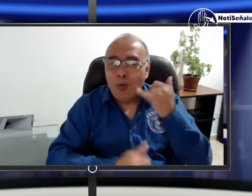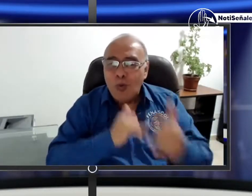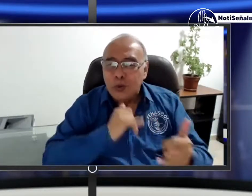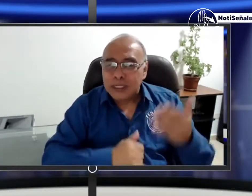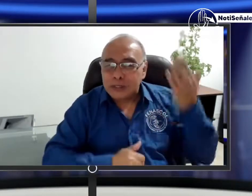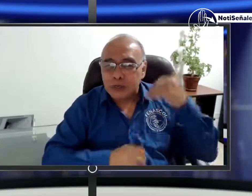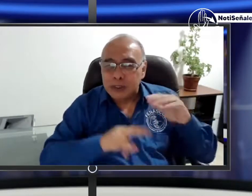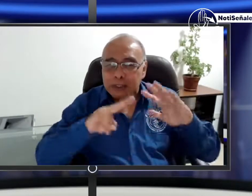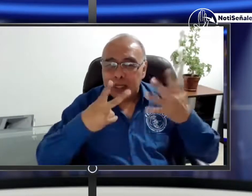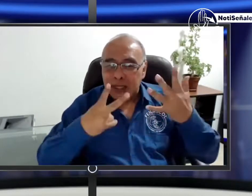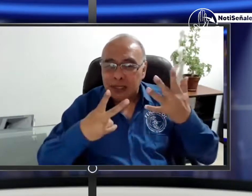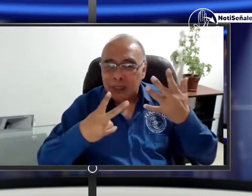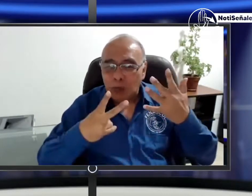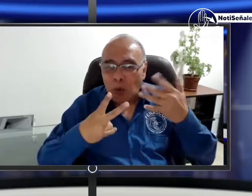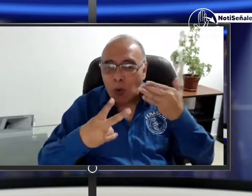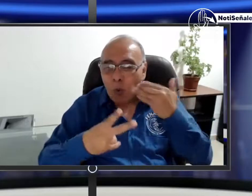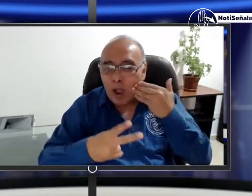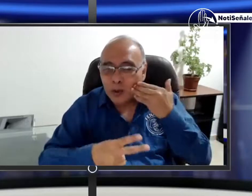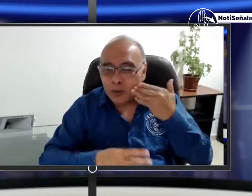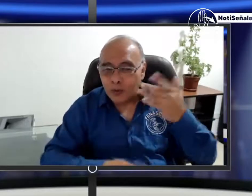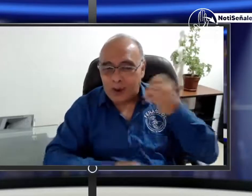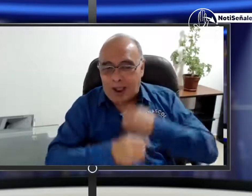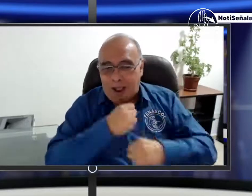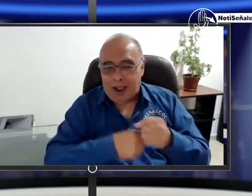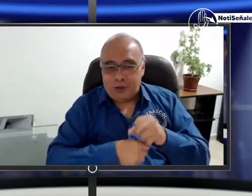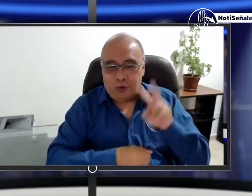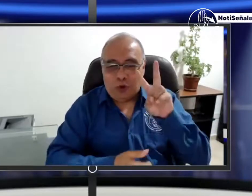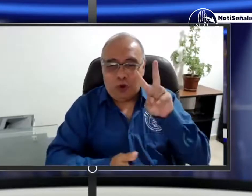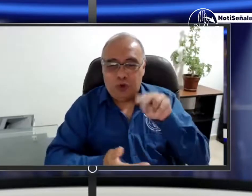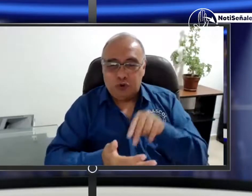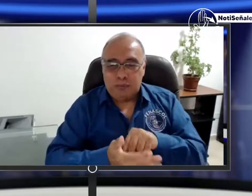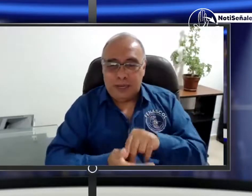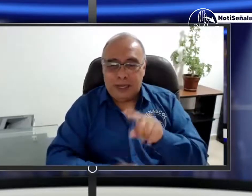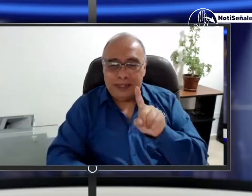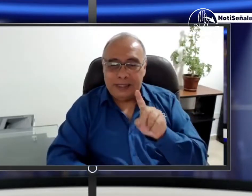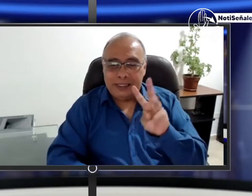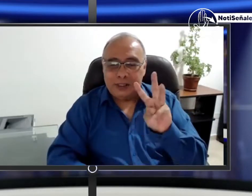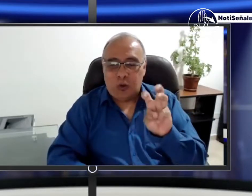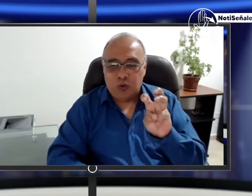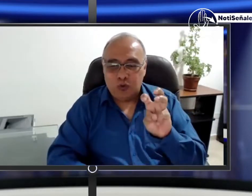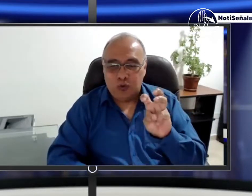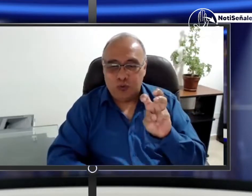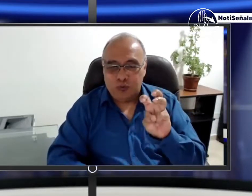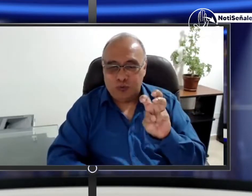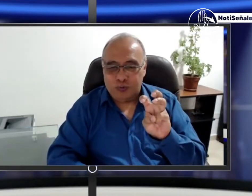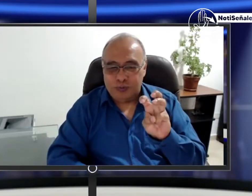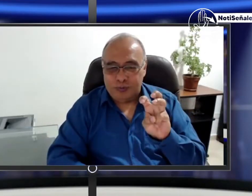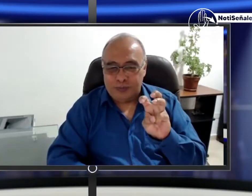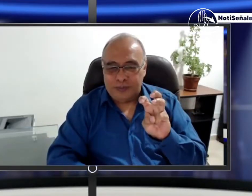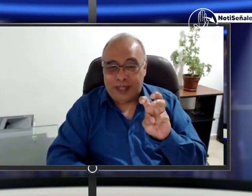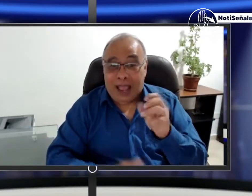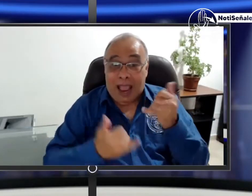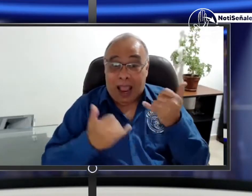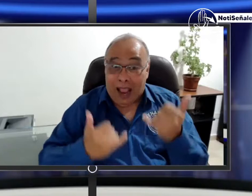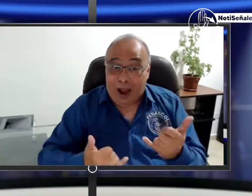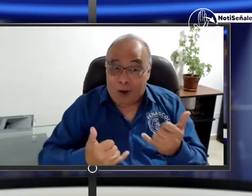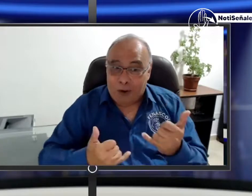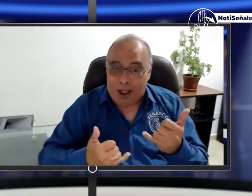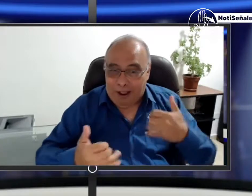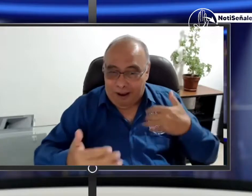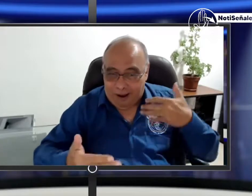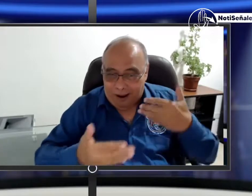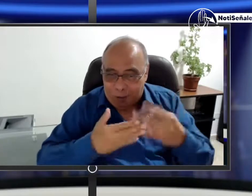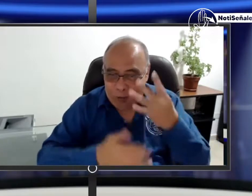octavo congreso el último que realizamos que fue el séptimo fue realizado en el 2018